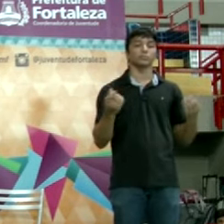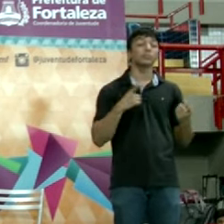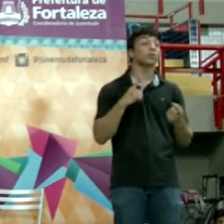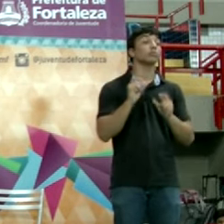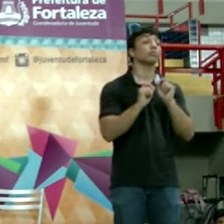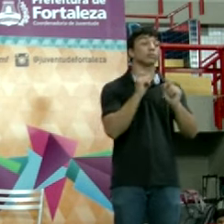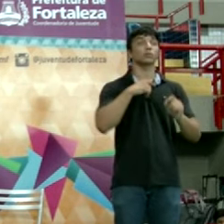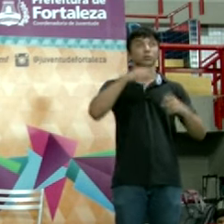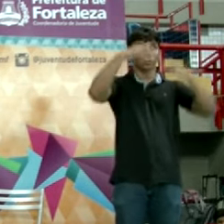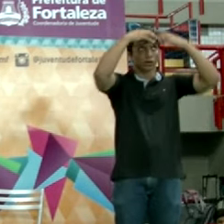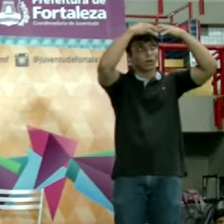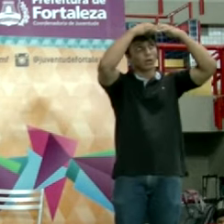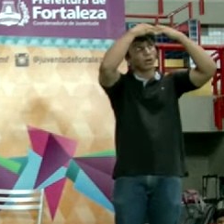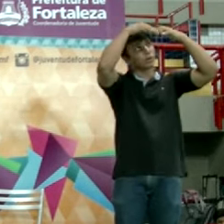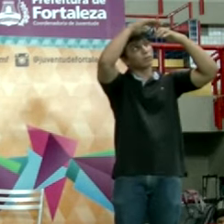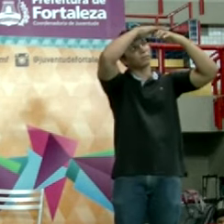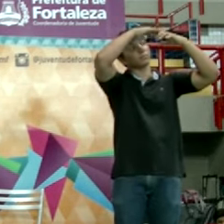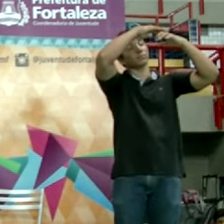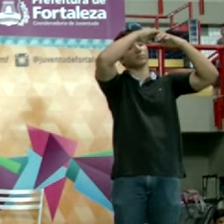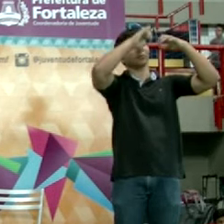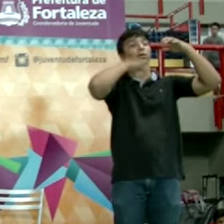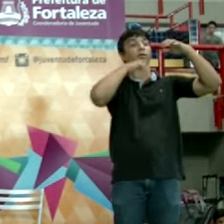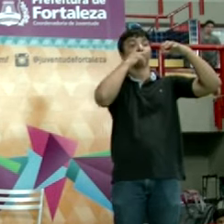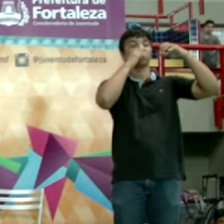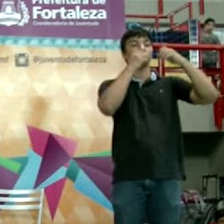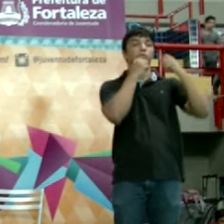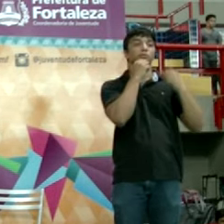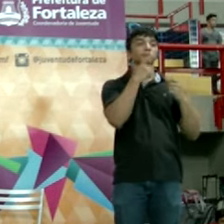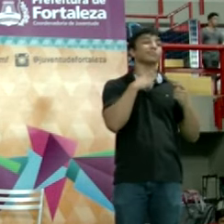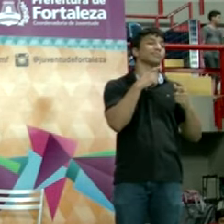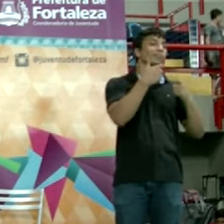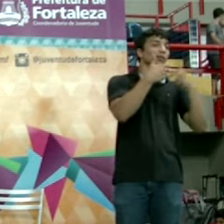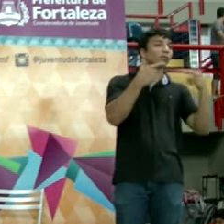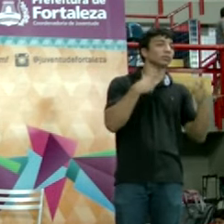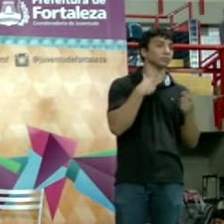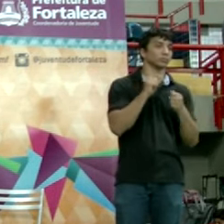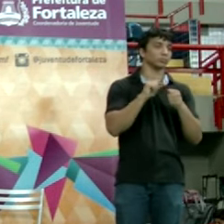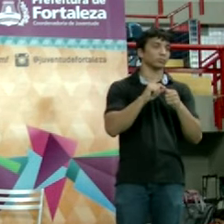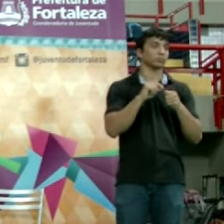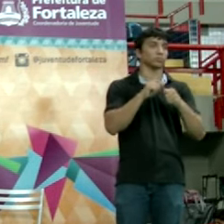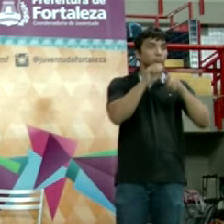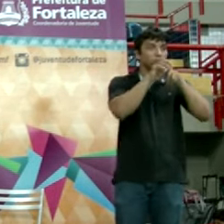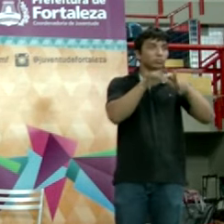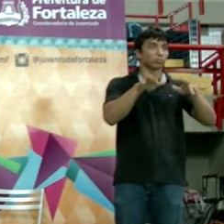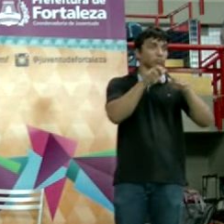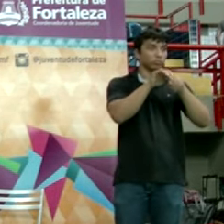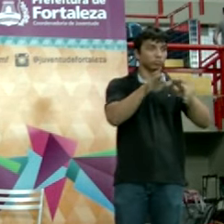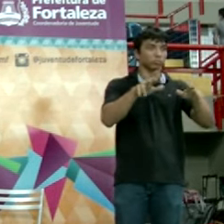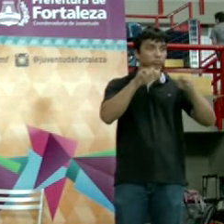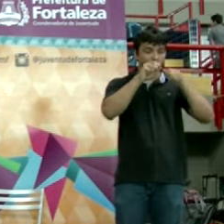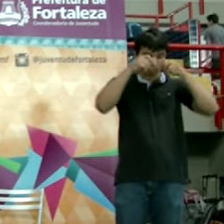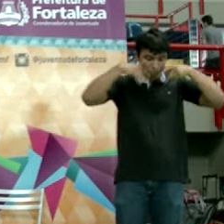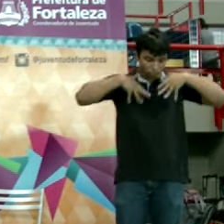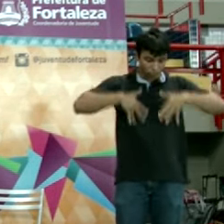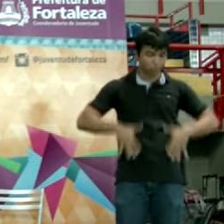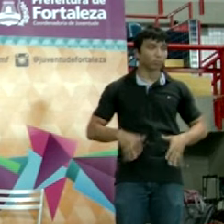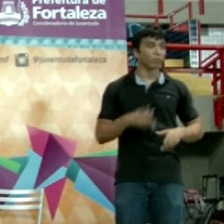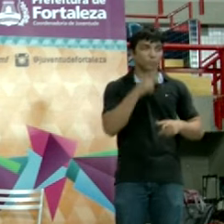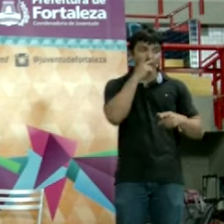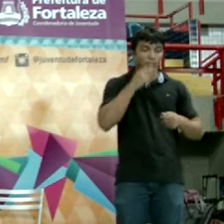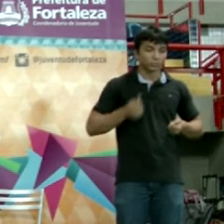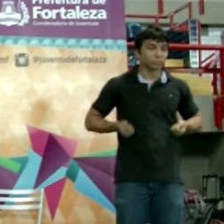mesmas áreas do cérebro que estão sendo ativadas. Se você puder juntar as duas coisas, é